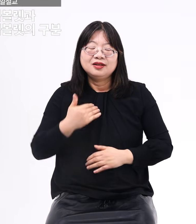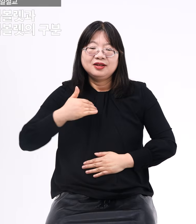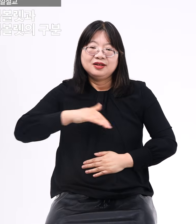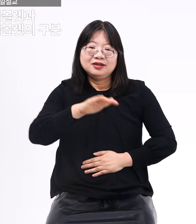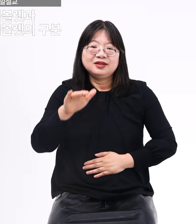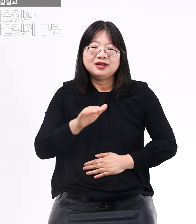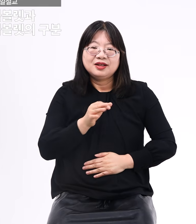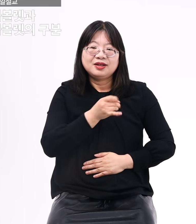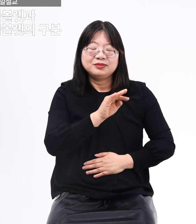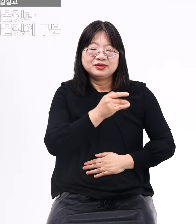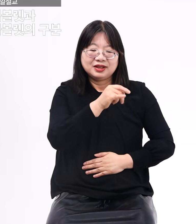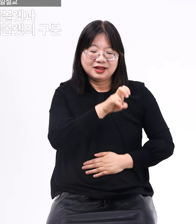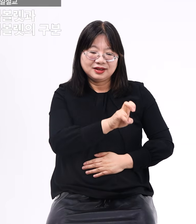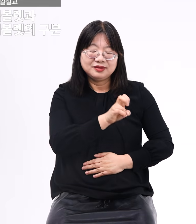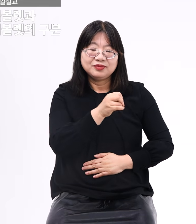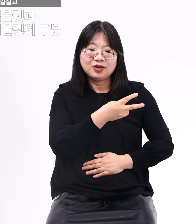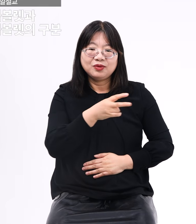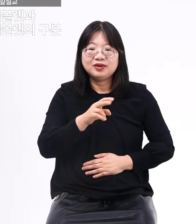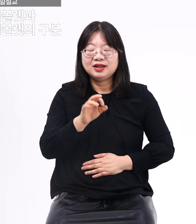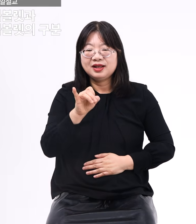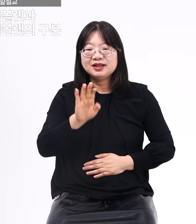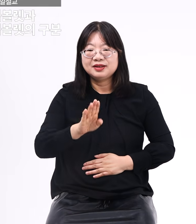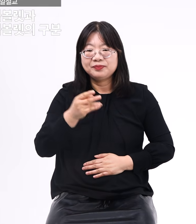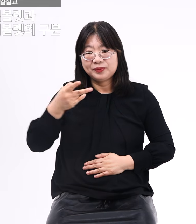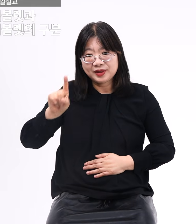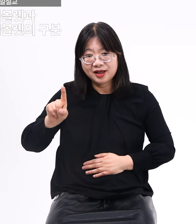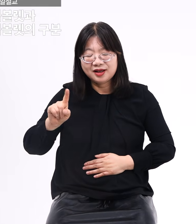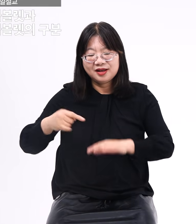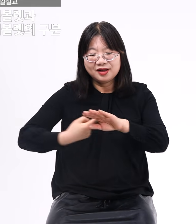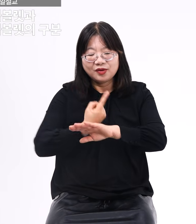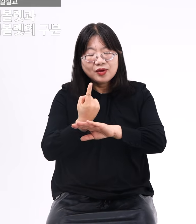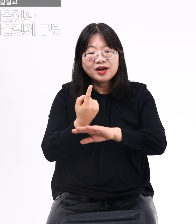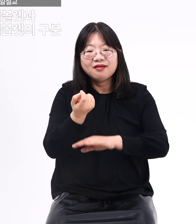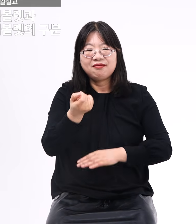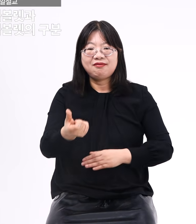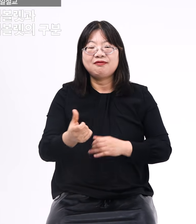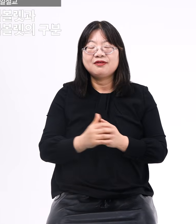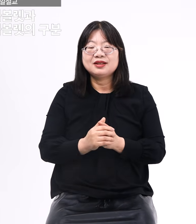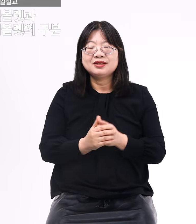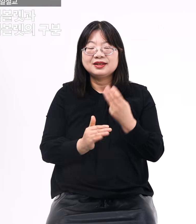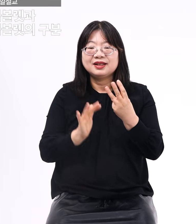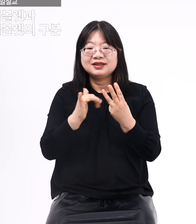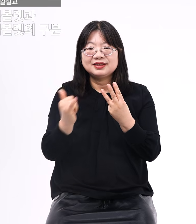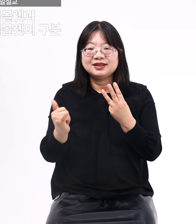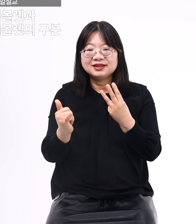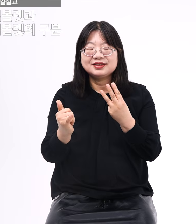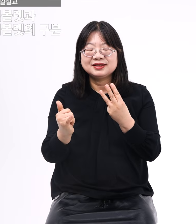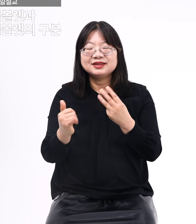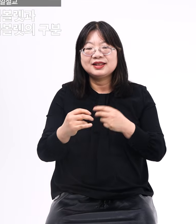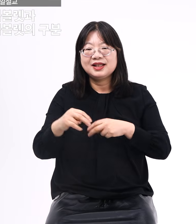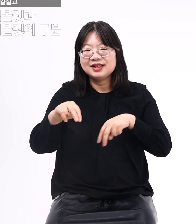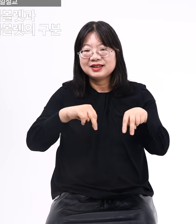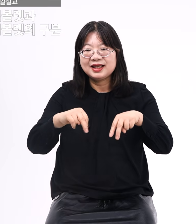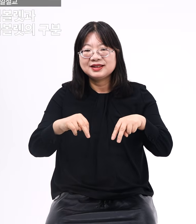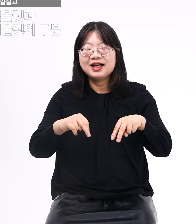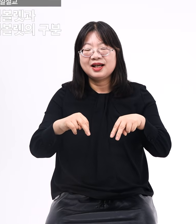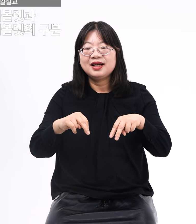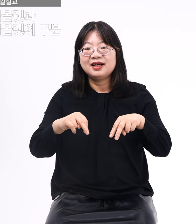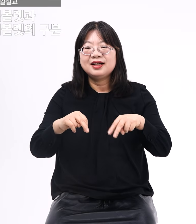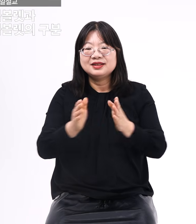우리는 에브라임 또는 입다 그 외에 작은 3명의 사사의 기록들을